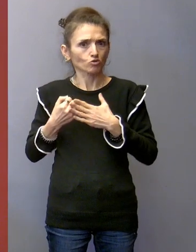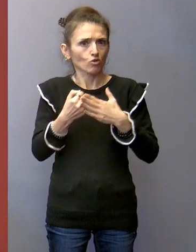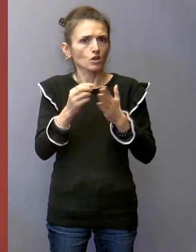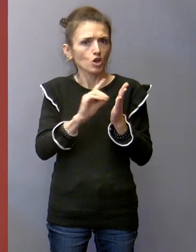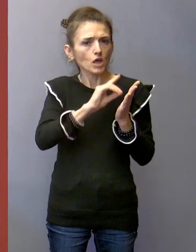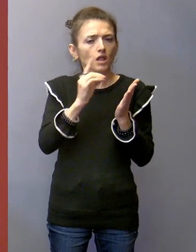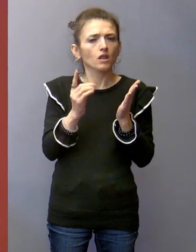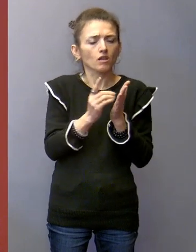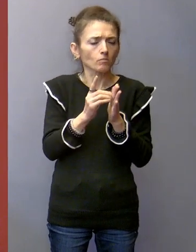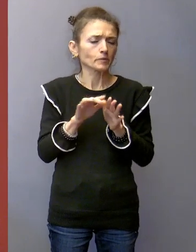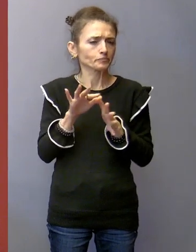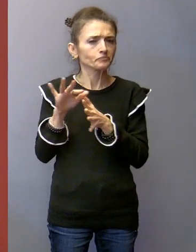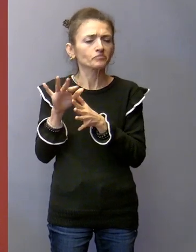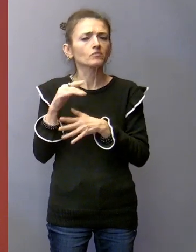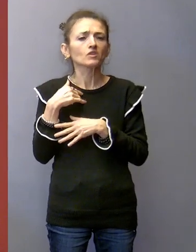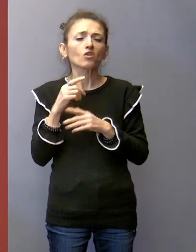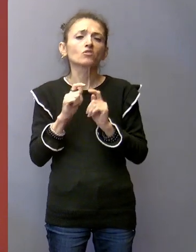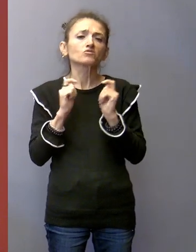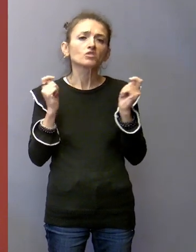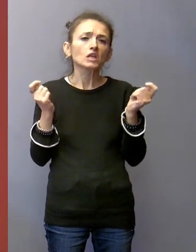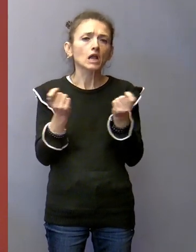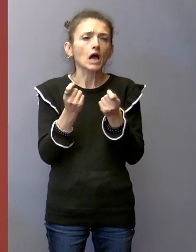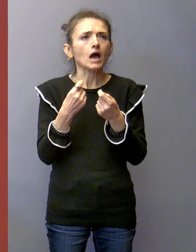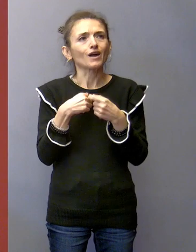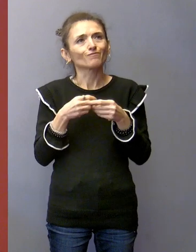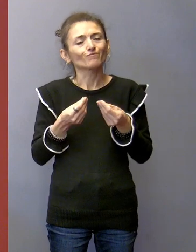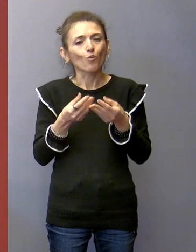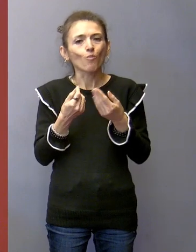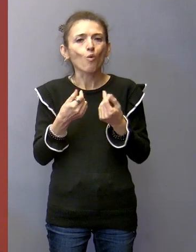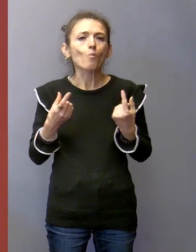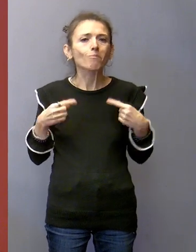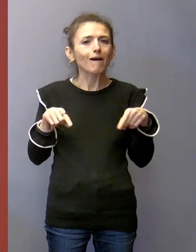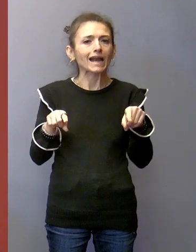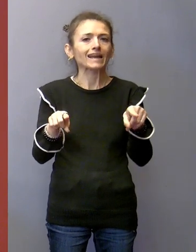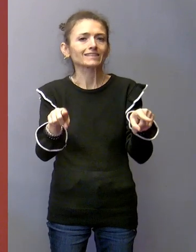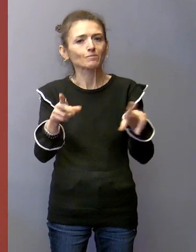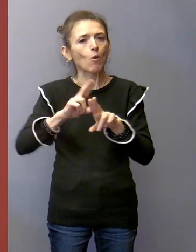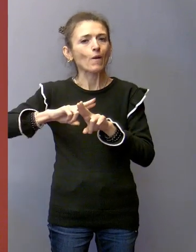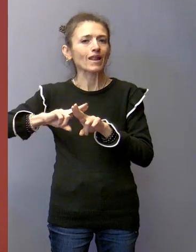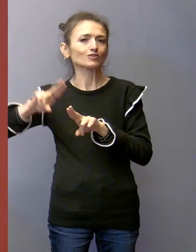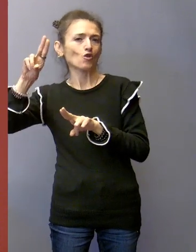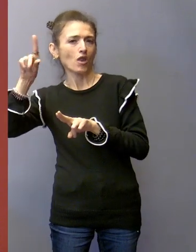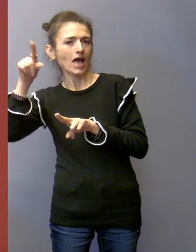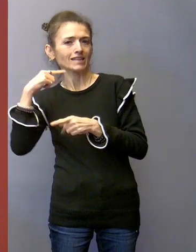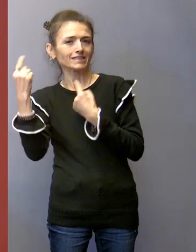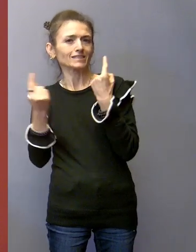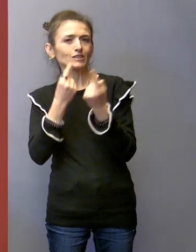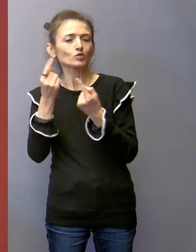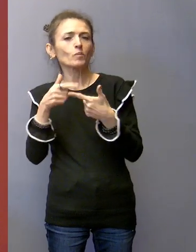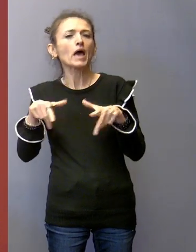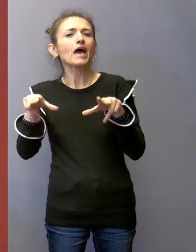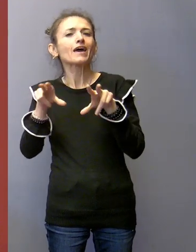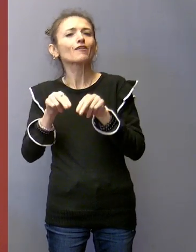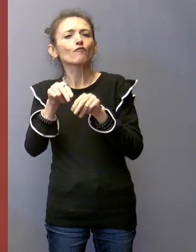in generale faccio un parallelismo forse non Troppo azzardato con quello che sta venendo a livello nazionale con la riforma del codice